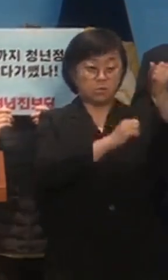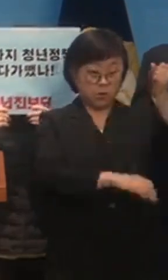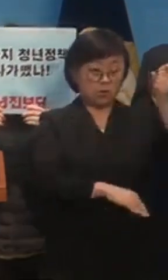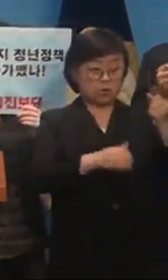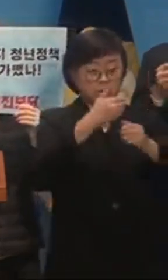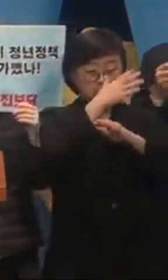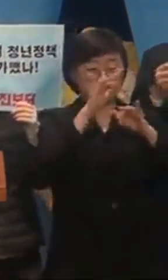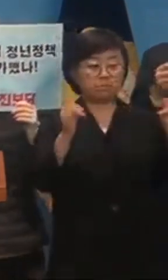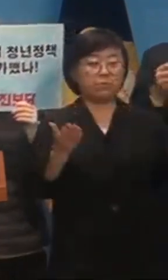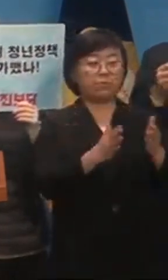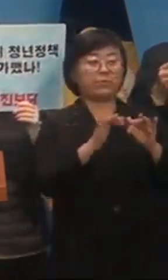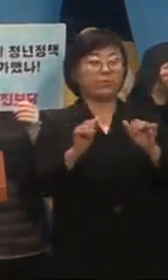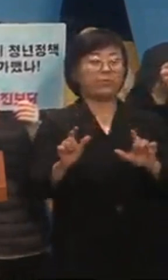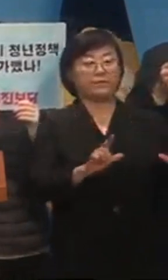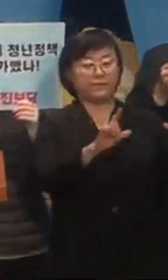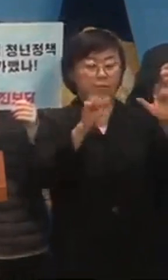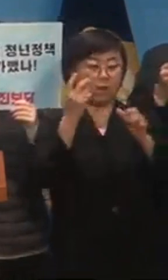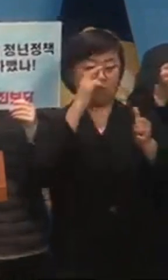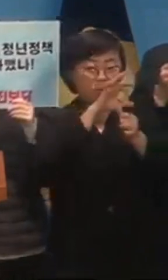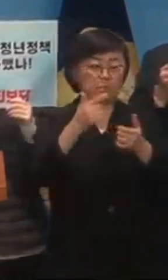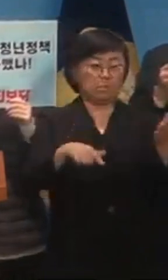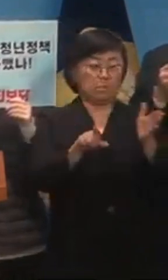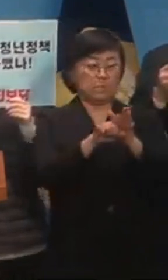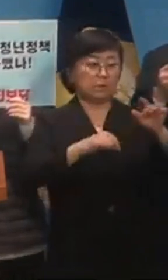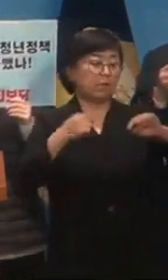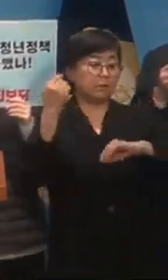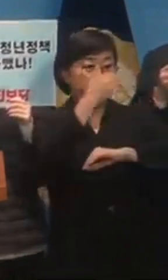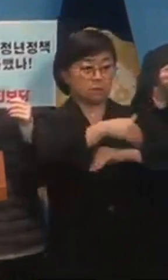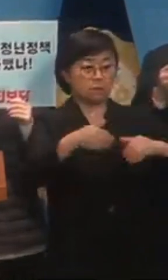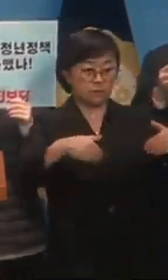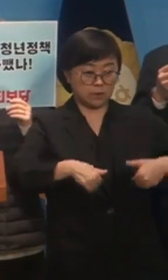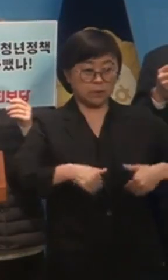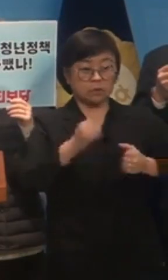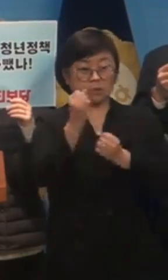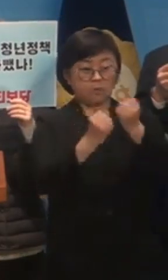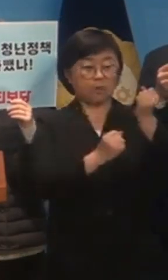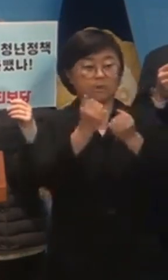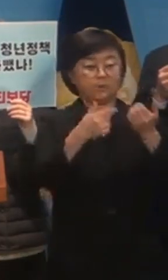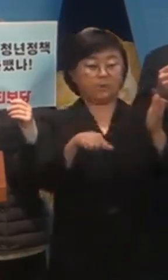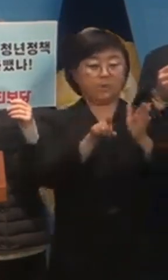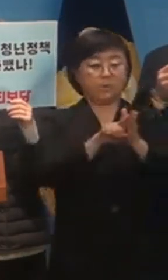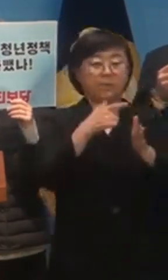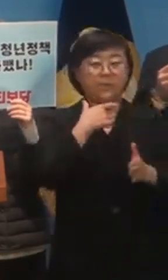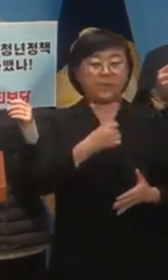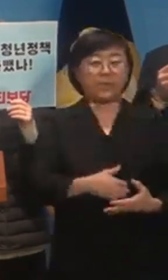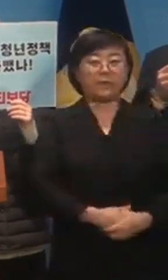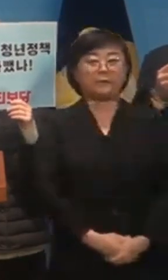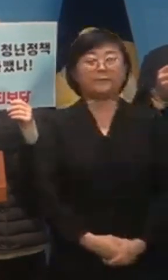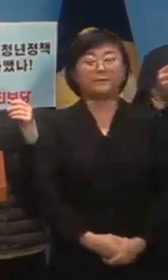근본적으로 청년 노동자의 삶을 지킬 정책이 필요하다는 말씀을 드리고자 합니다.